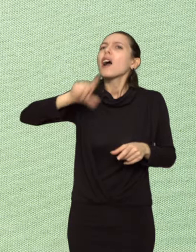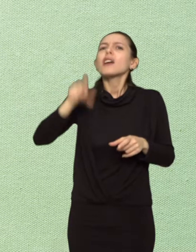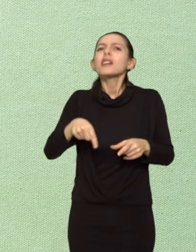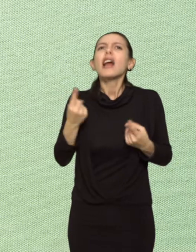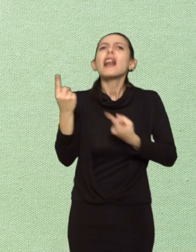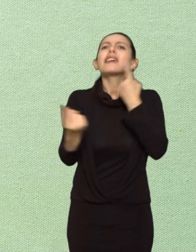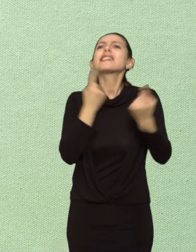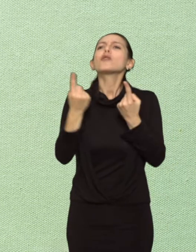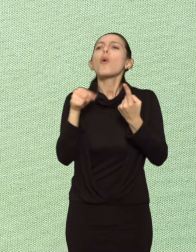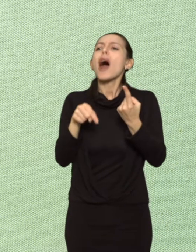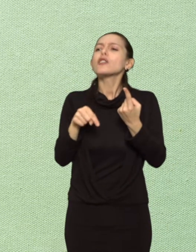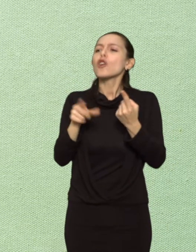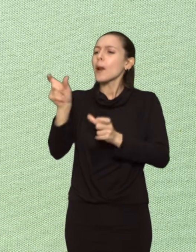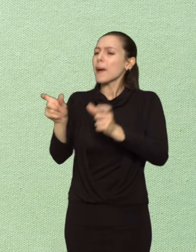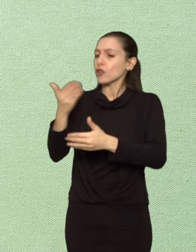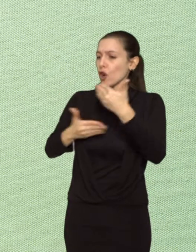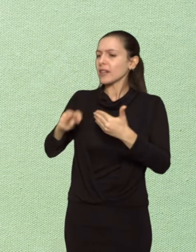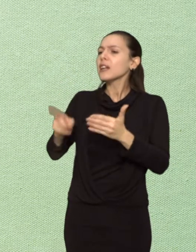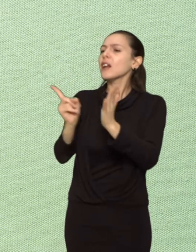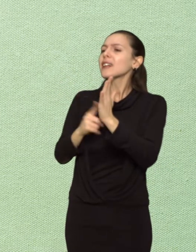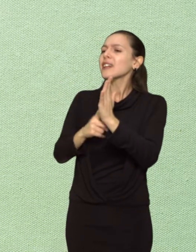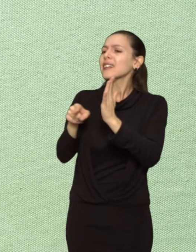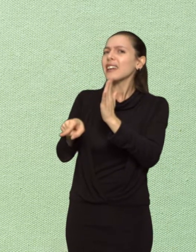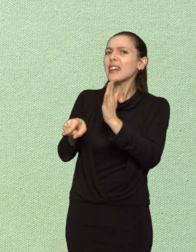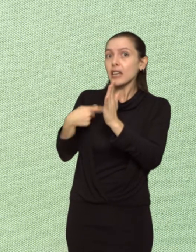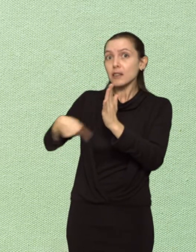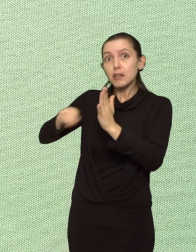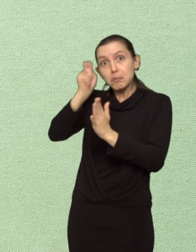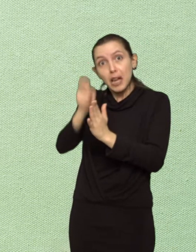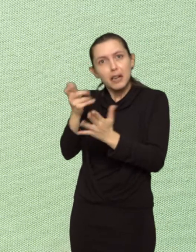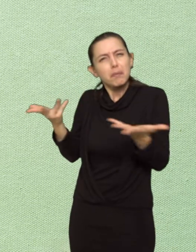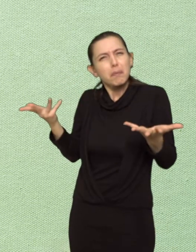rispetto dei diritti per le persone con disabilità?